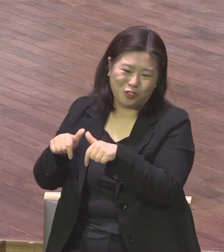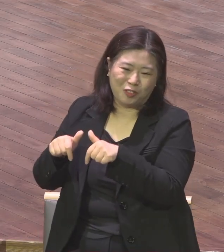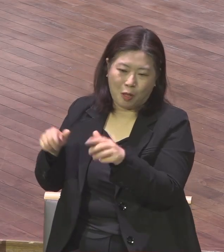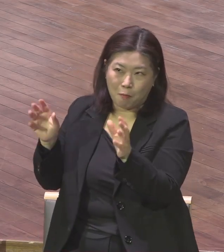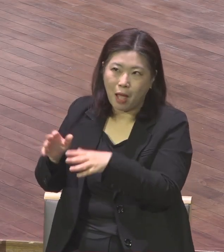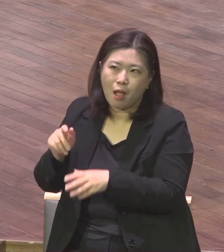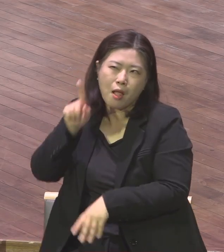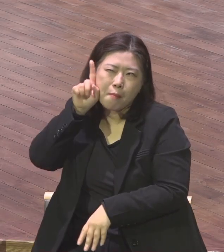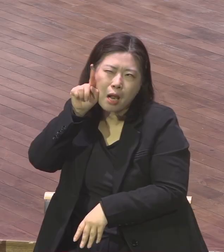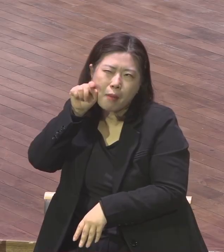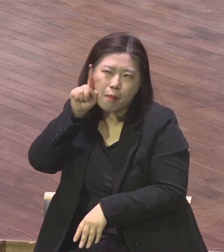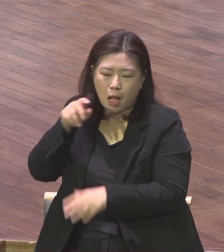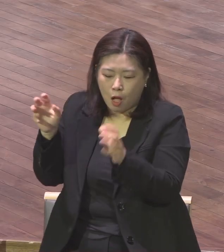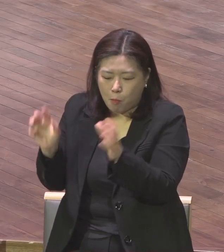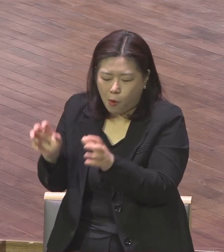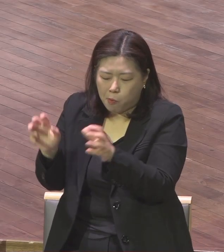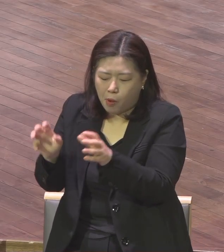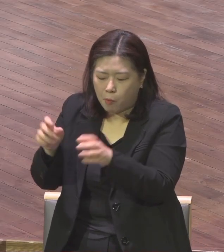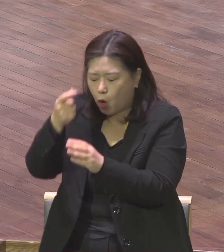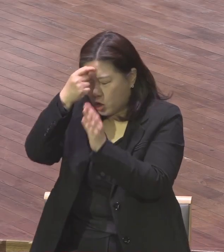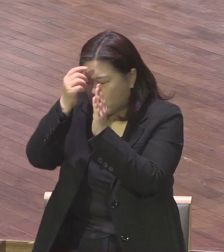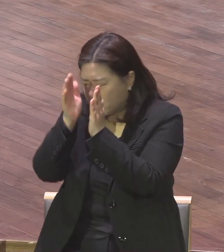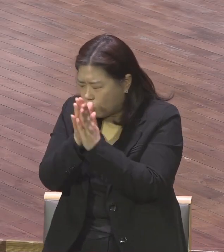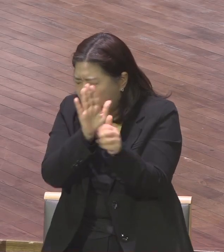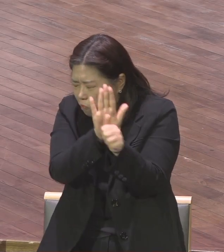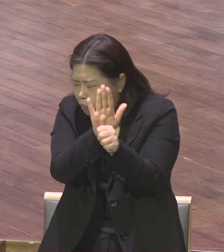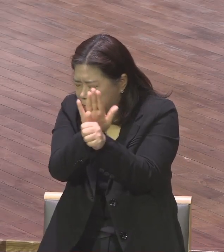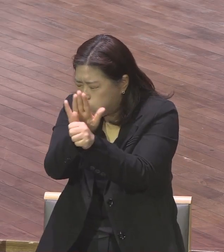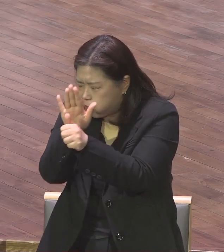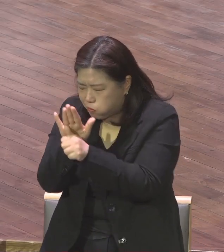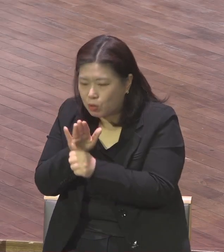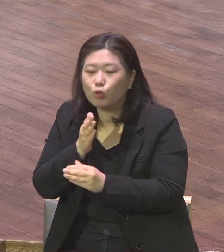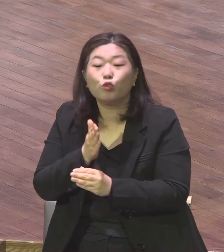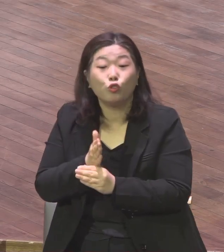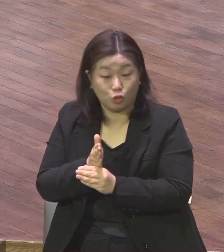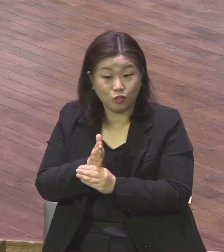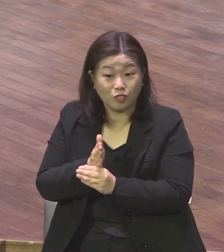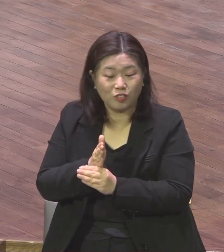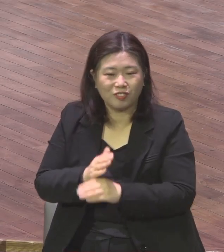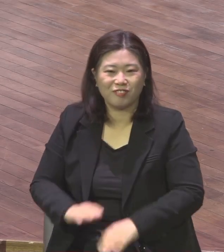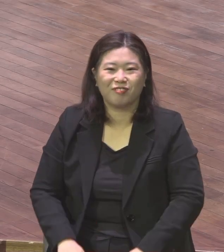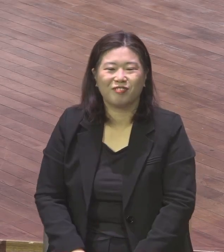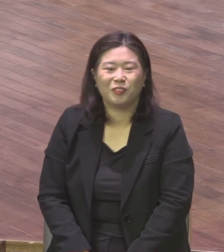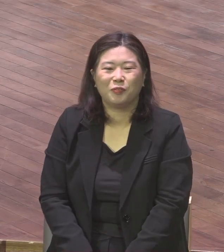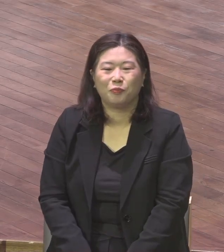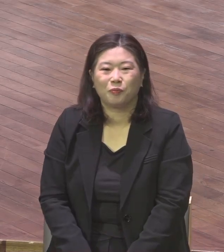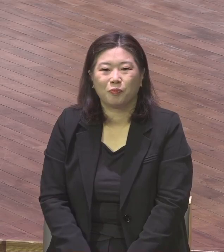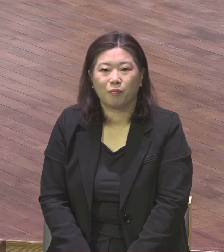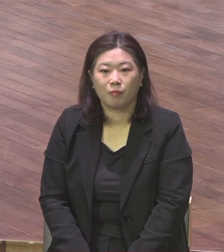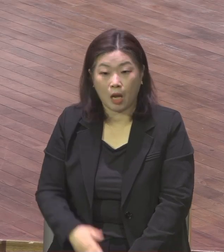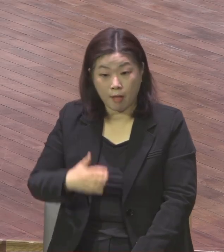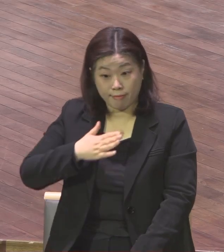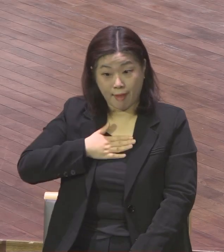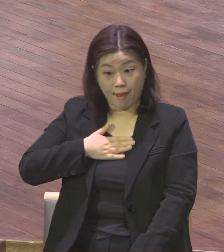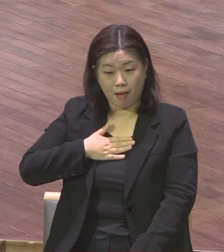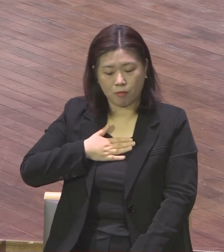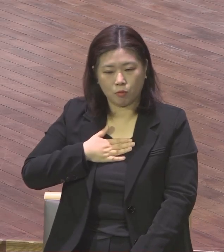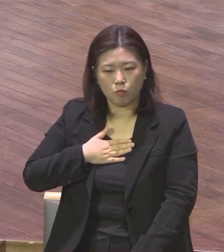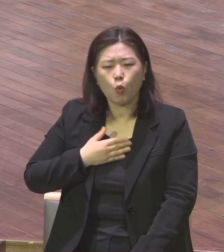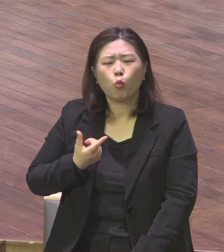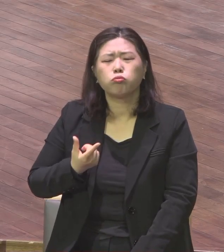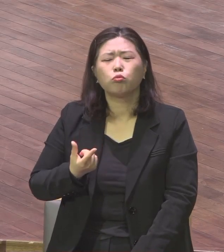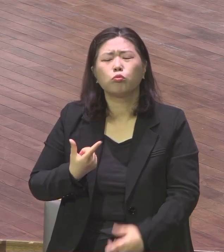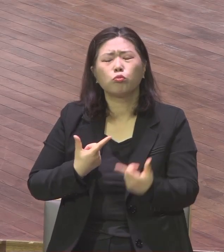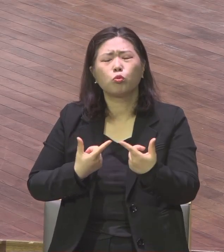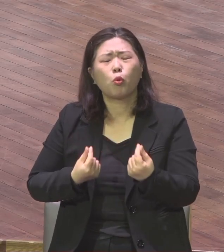매일 그렇게 모여서 그렇게 줌으로 또는 이 현장에 와서 기도하고 있습니다. 저에게도 매주 그렇게